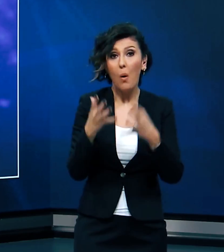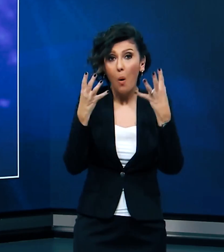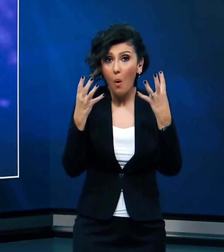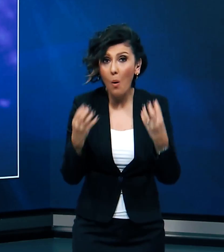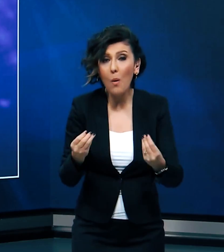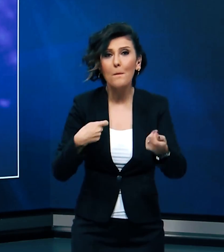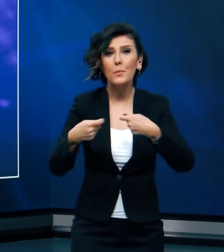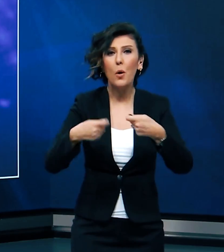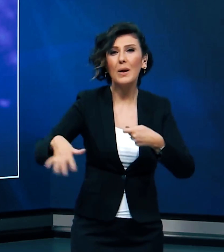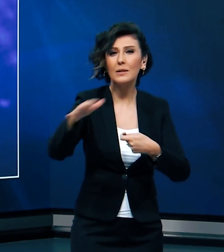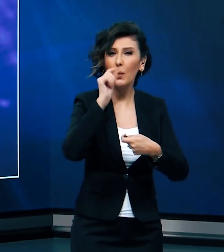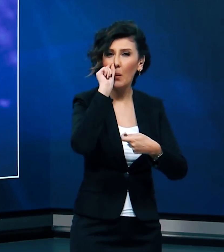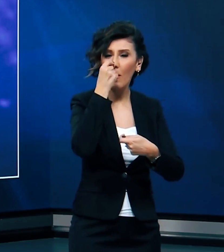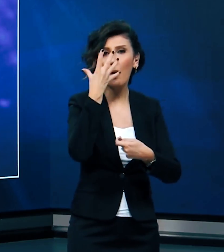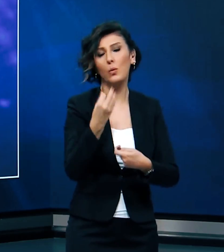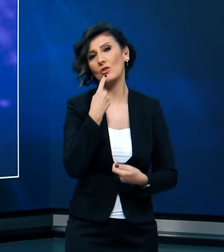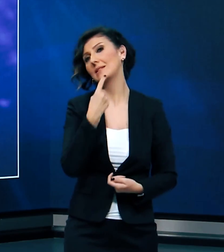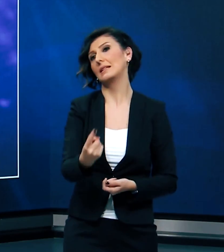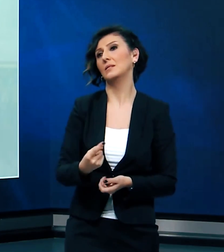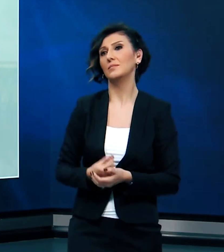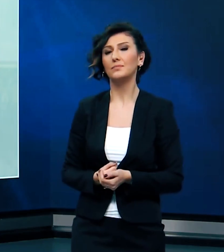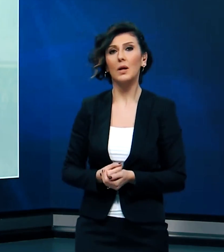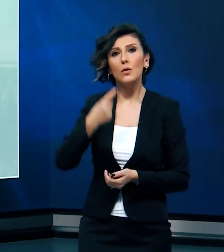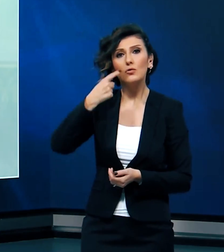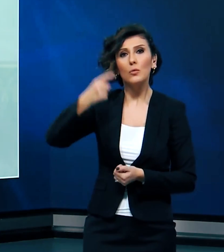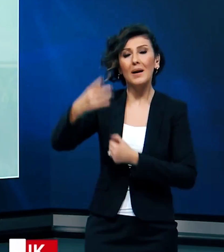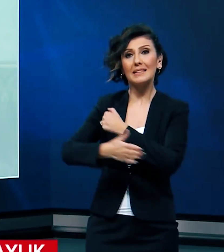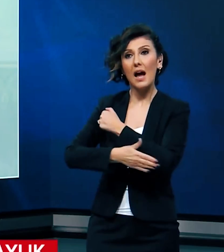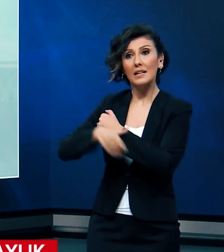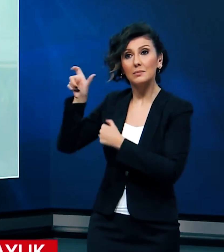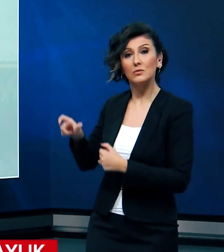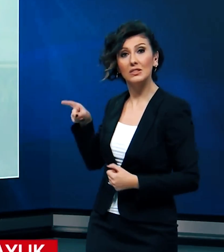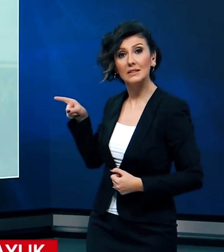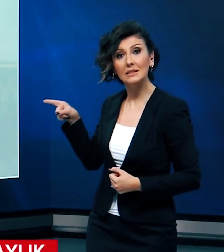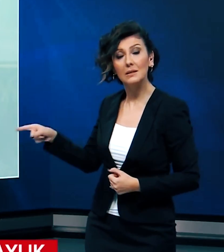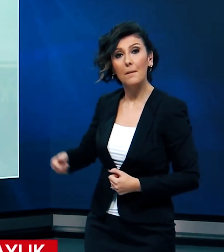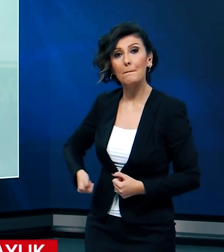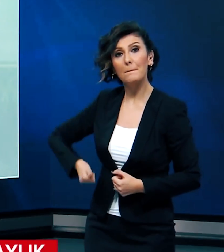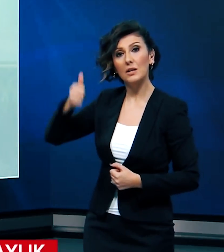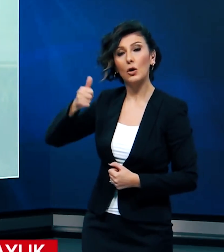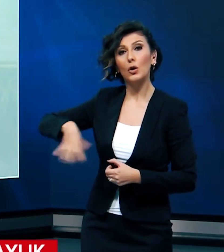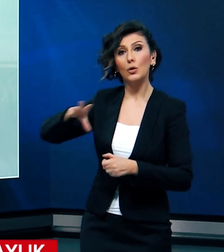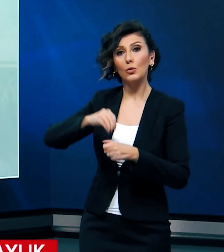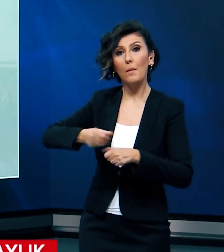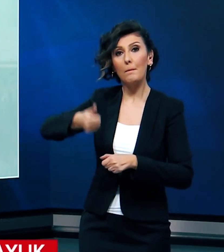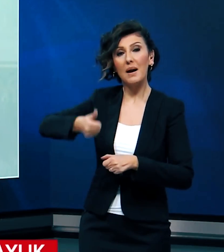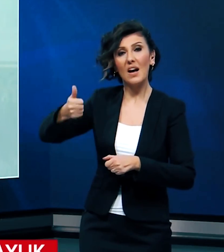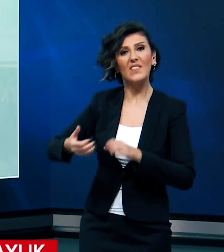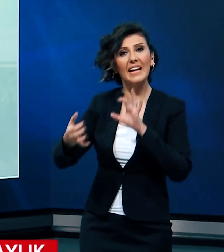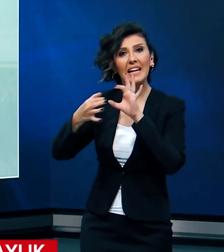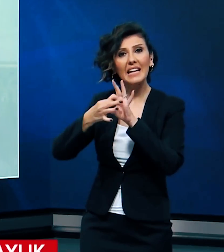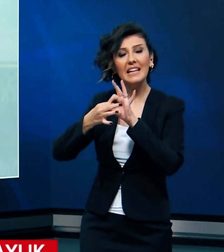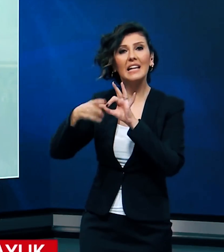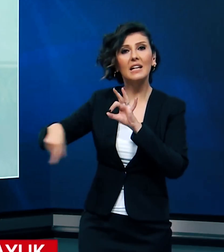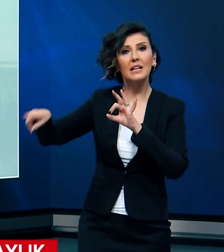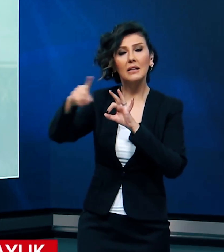geçtikçe bürokrasi de azalacaktır, dedi. Cumhurbaşkanı Yardımcısı Fuat Oktay başkanlığında tüm bakanlıkların ve